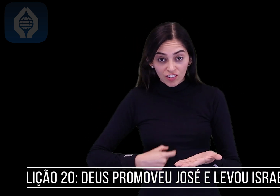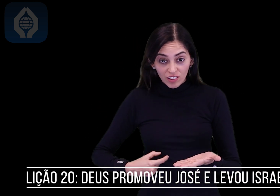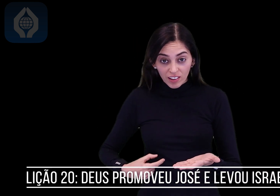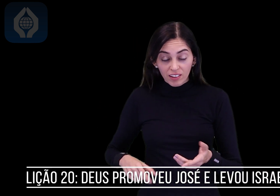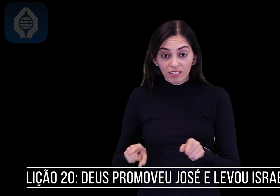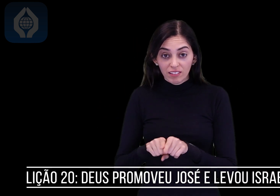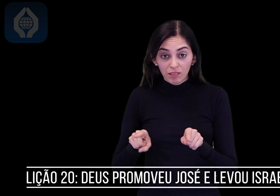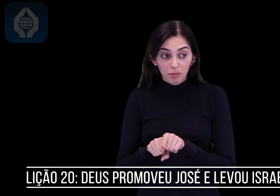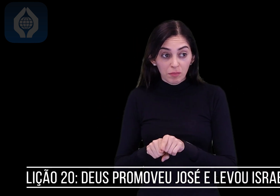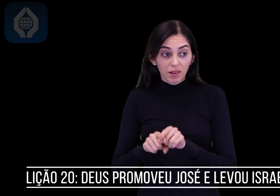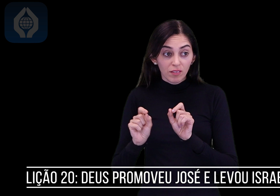Egito.